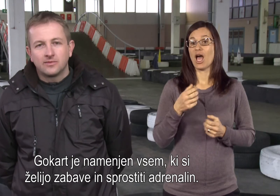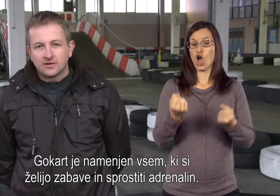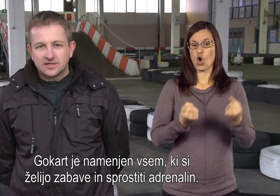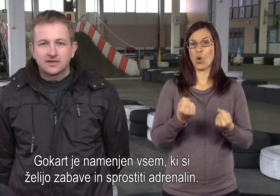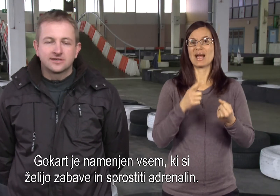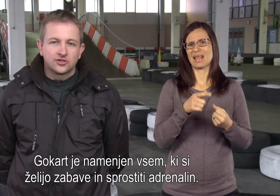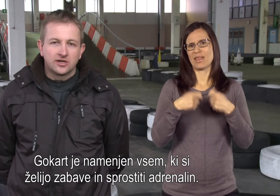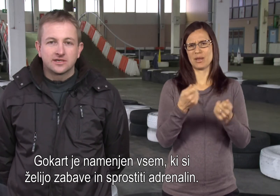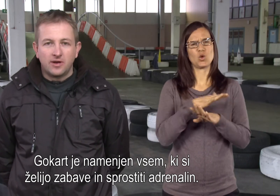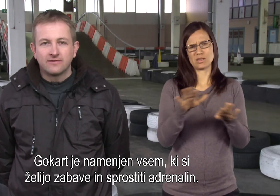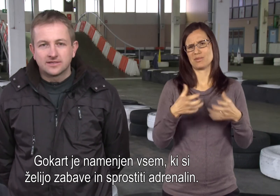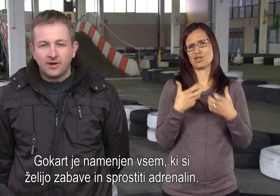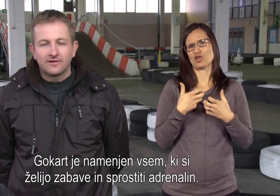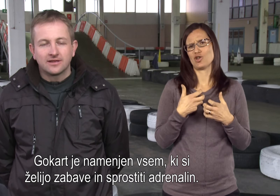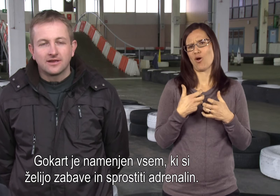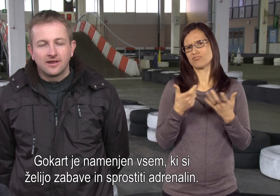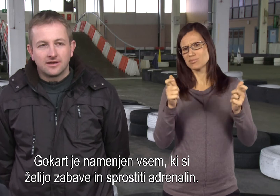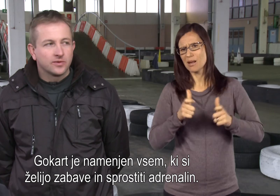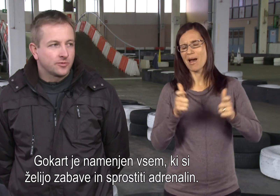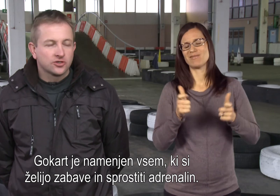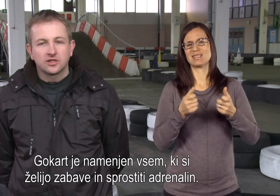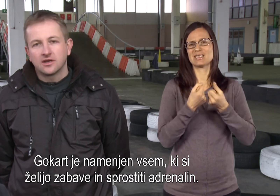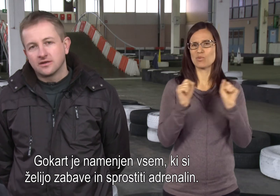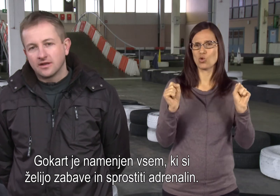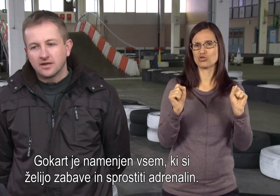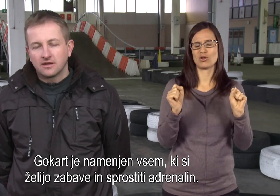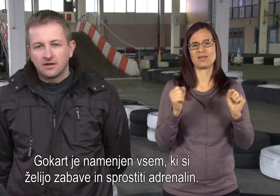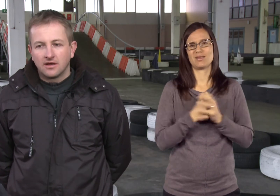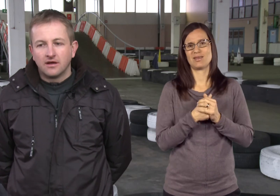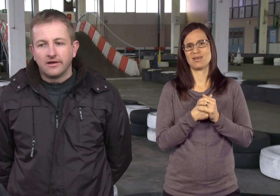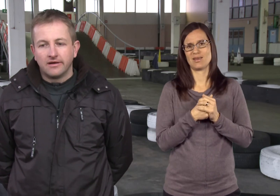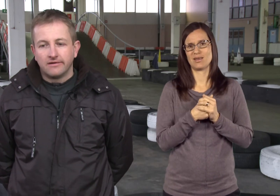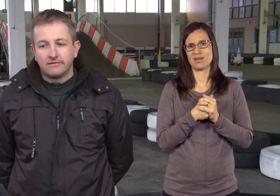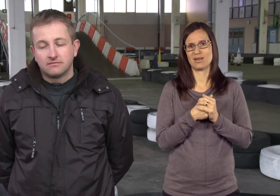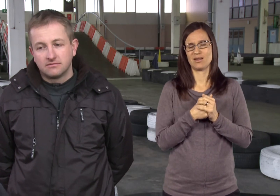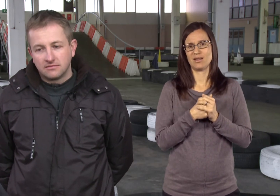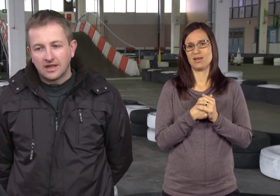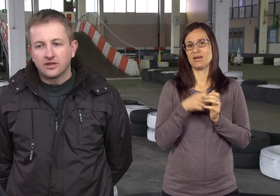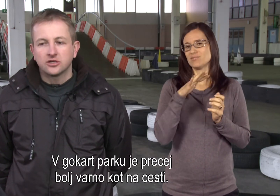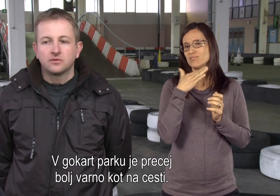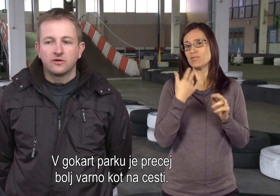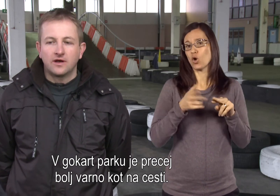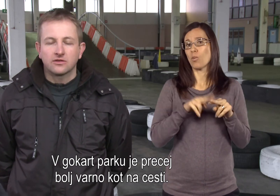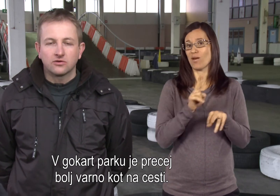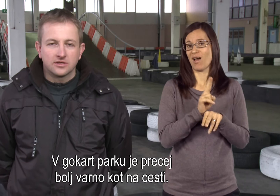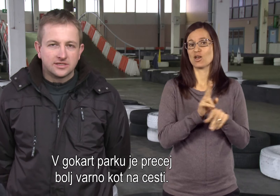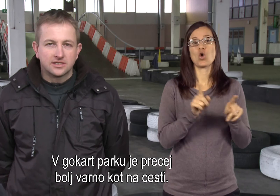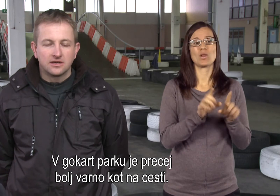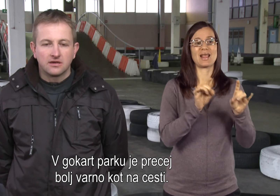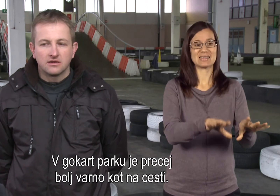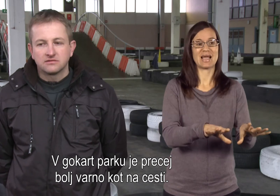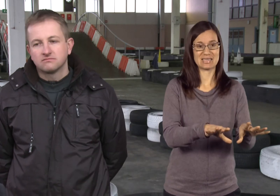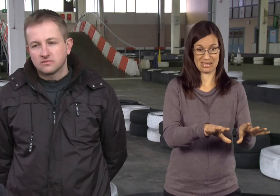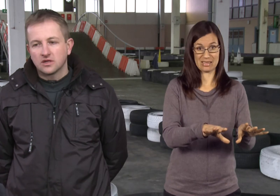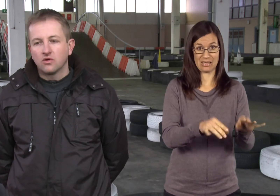Go-kart je namenjen vsem, ki se želijo zabavati in pa sproščati adrenalin. Tle je dosti bolj varno kot na